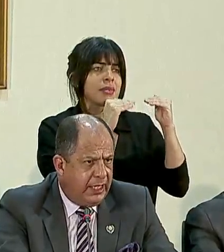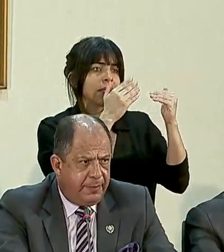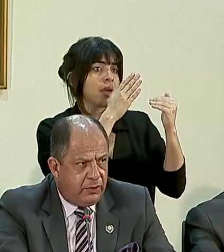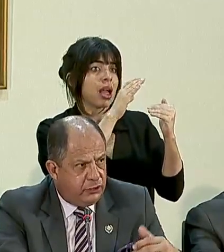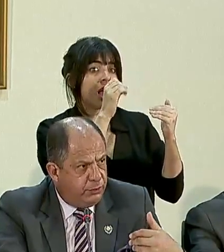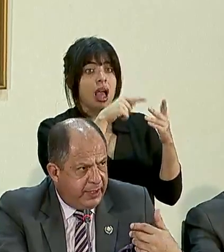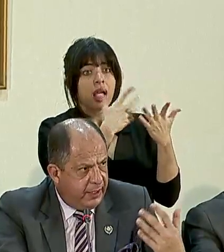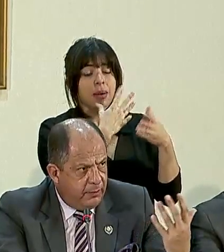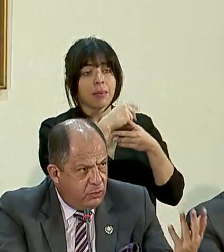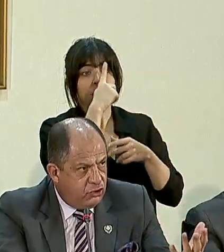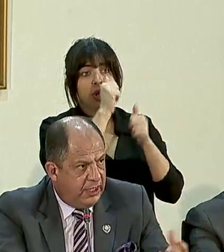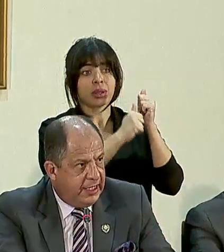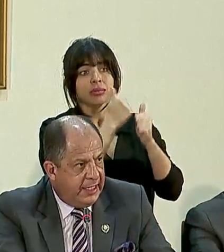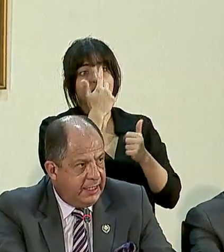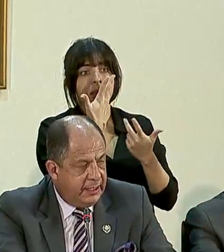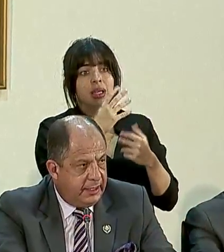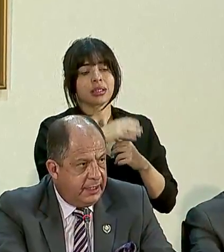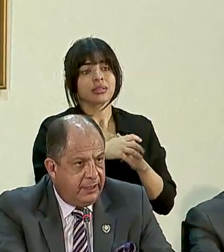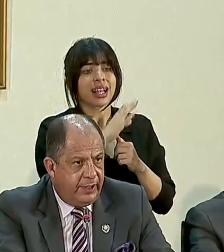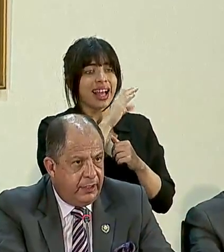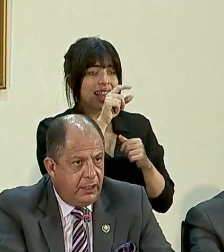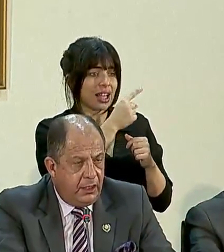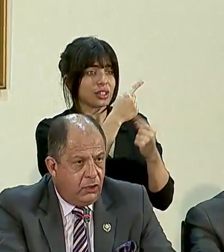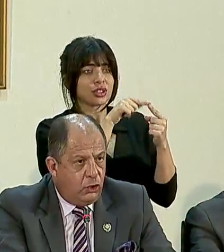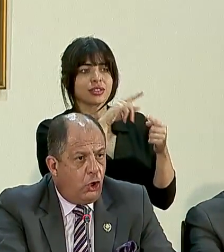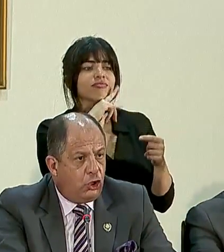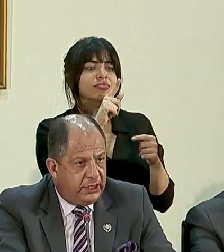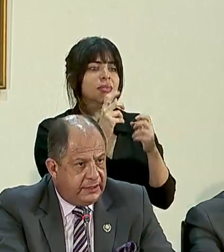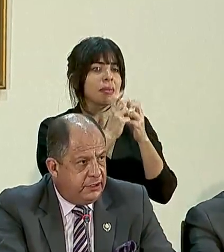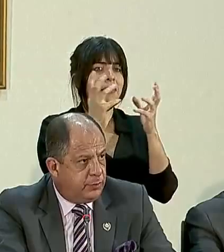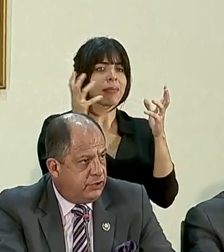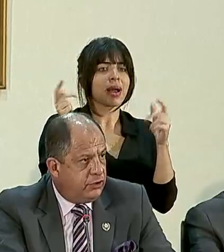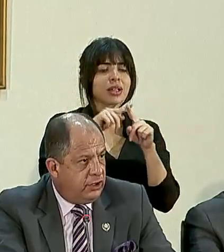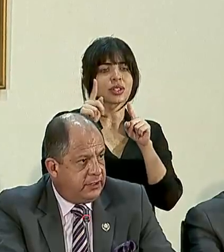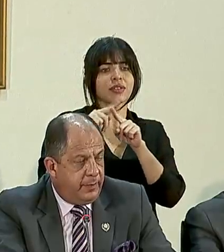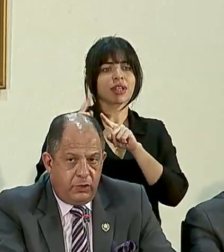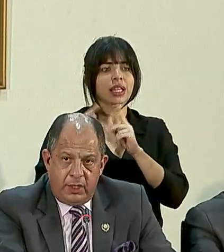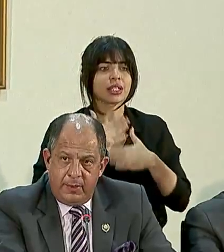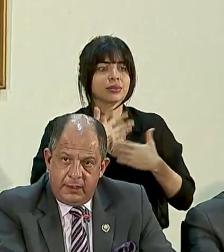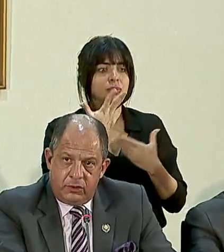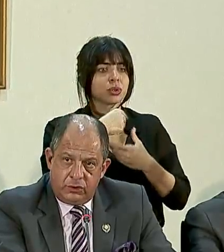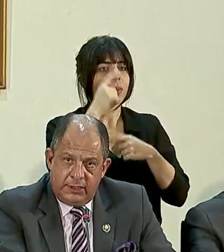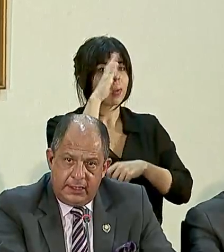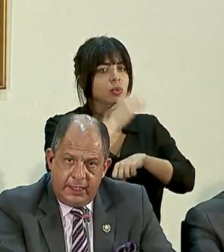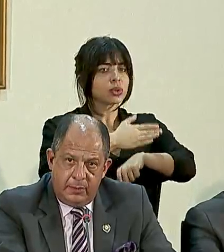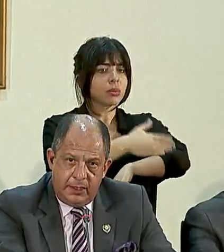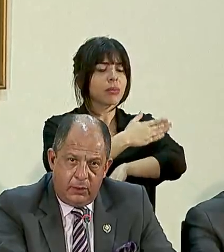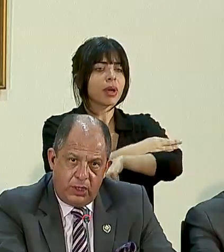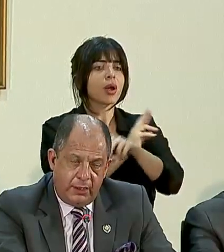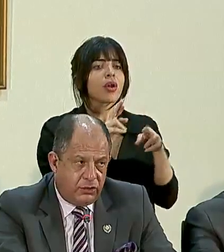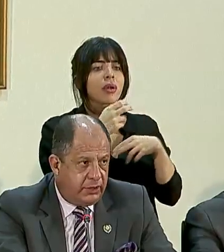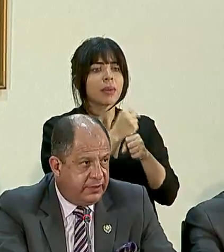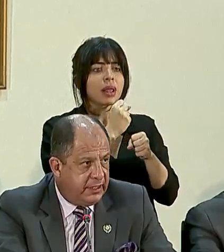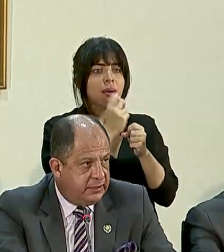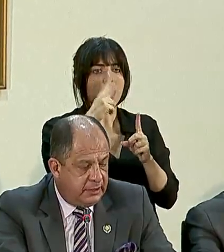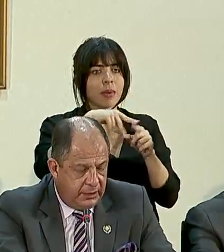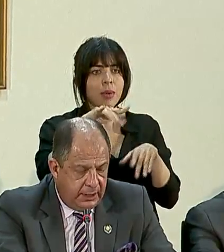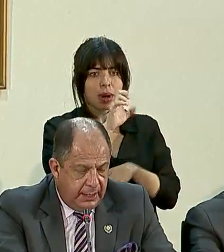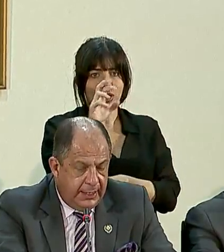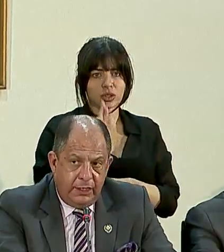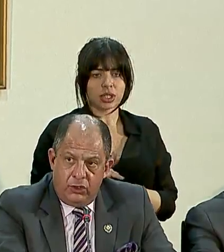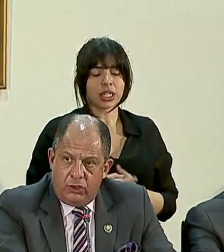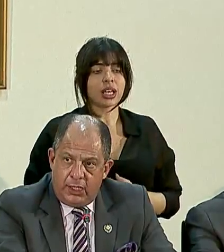Seguro Social, pero que superan en mucho a la Caja y que tienen que ver con otras disposiciones de mejoramiento del régimen laboral